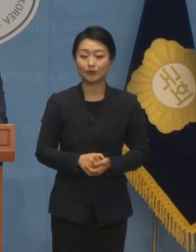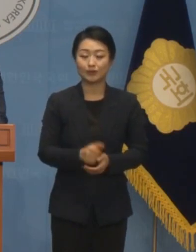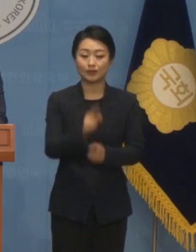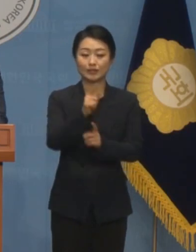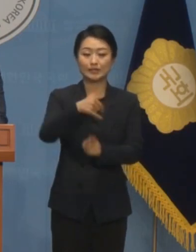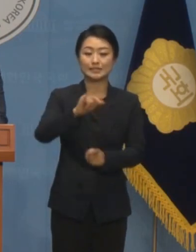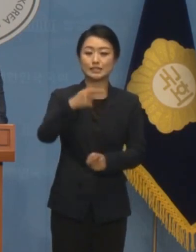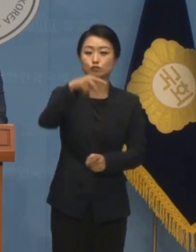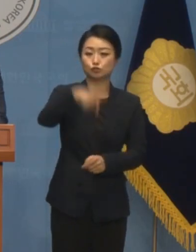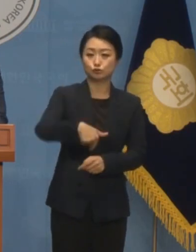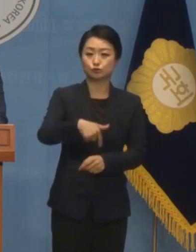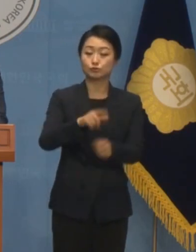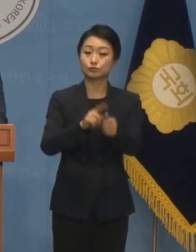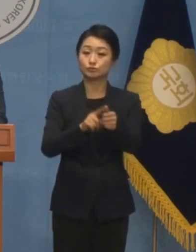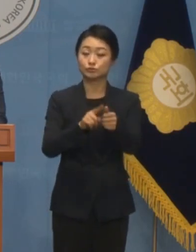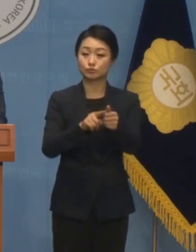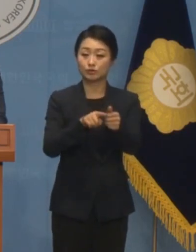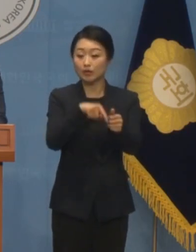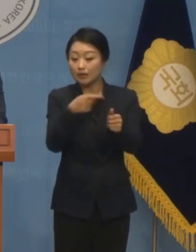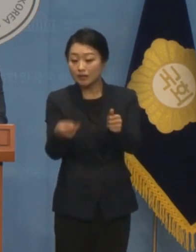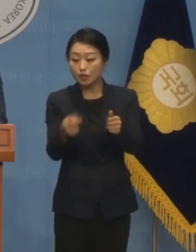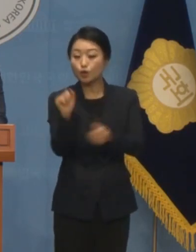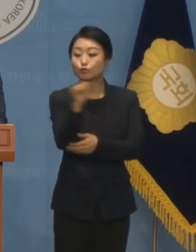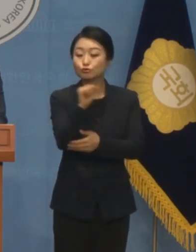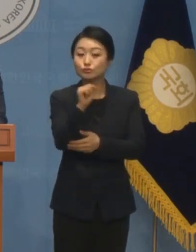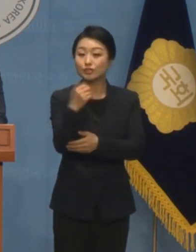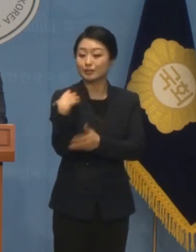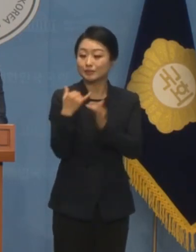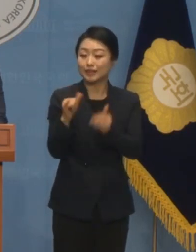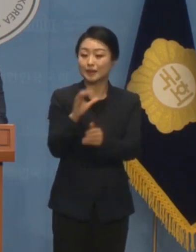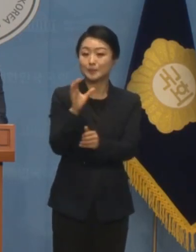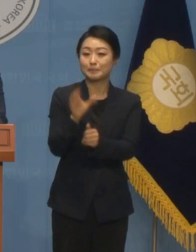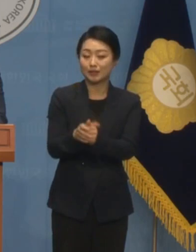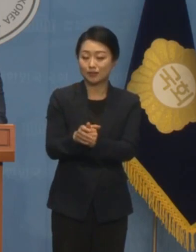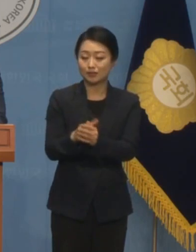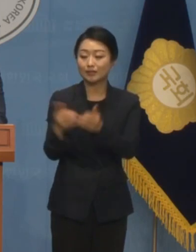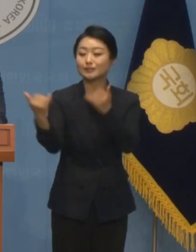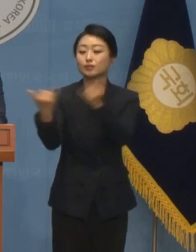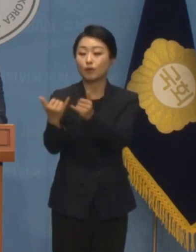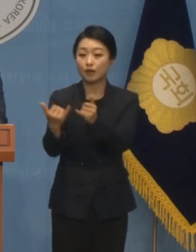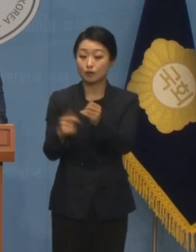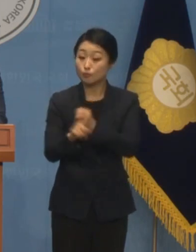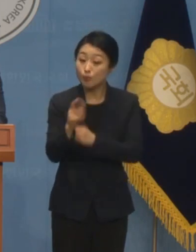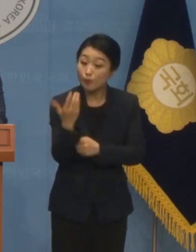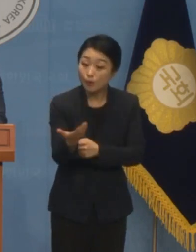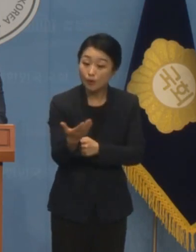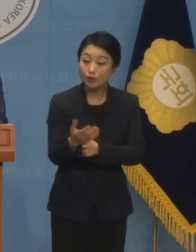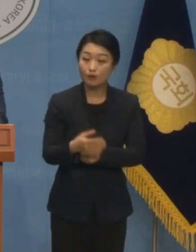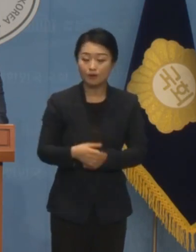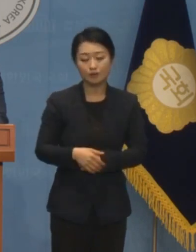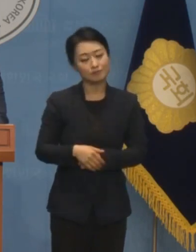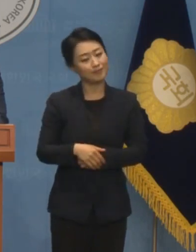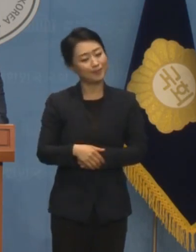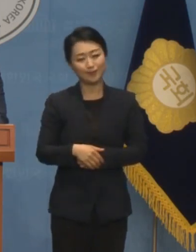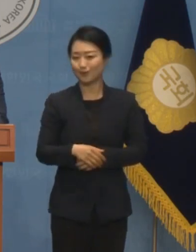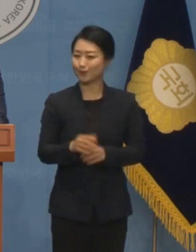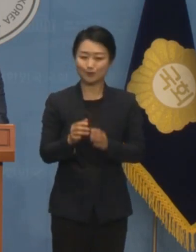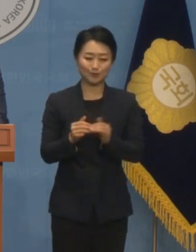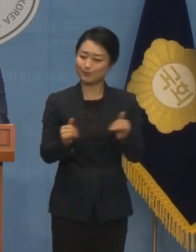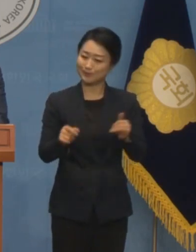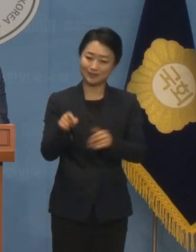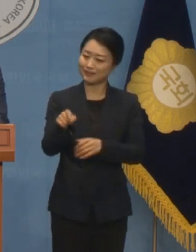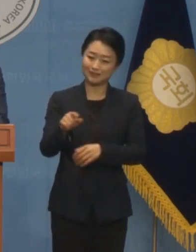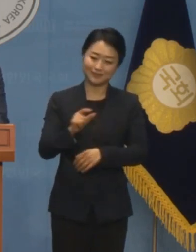이진숙 후보자는 왜 운전기사에게 전화를 걸었는지 일절 함구하며 국민의 의구심을 더욱